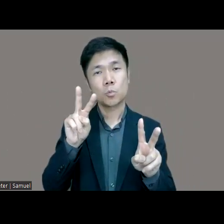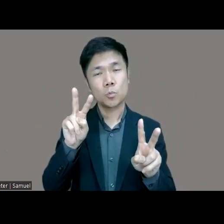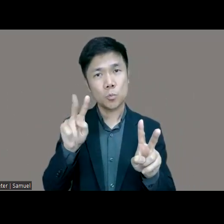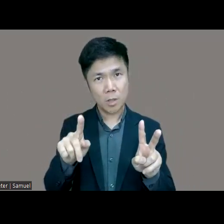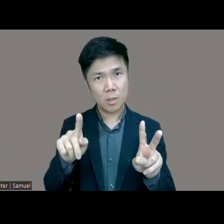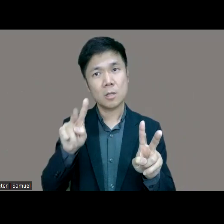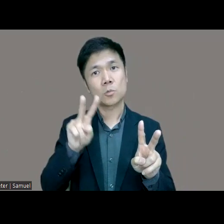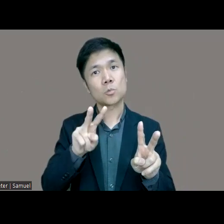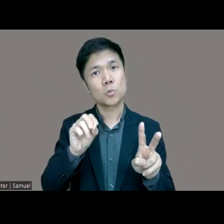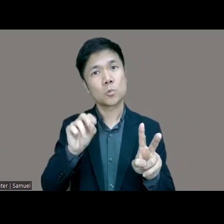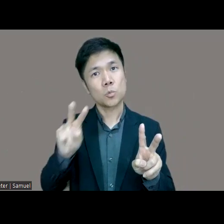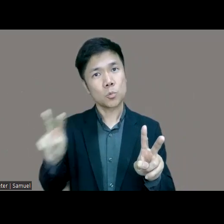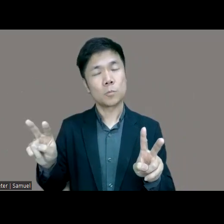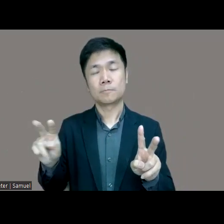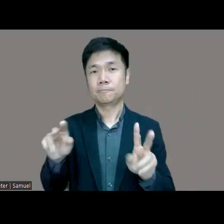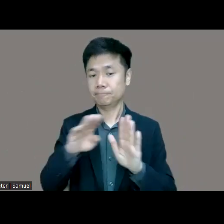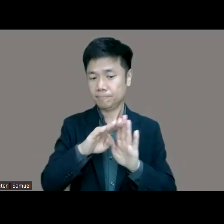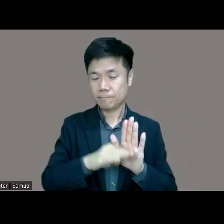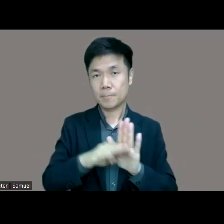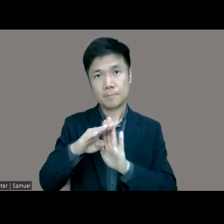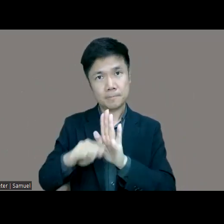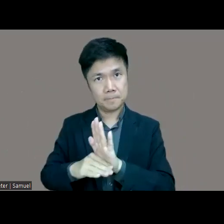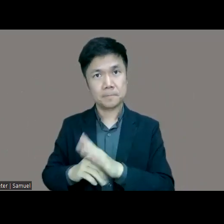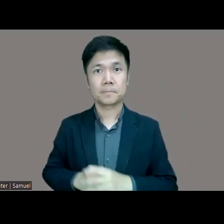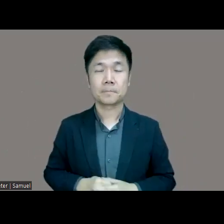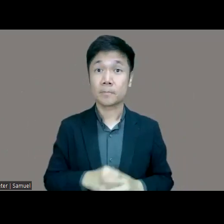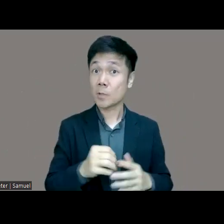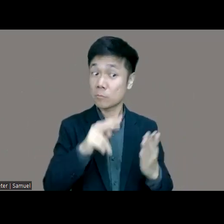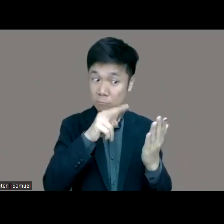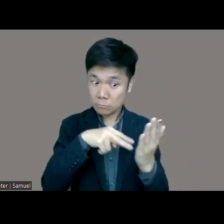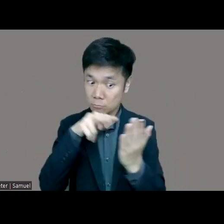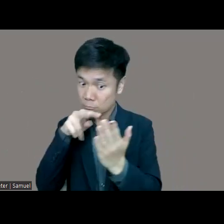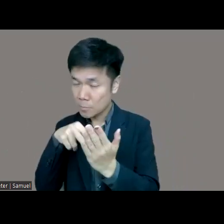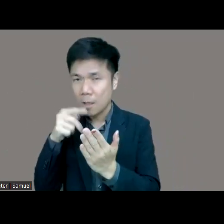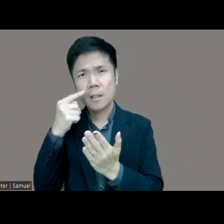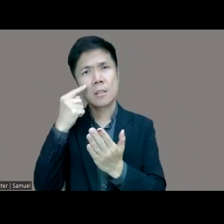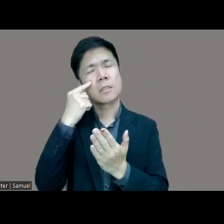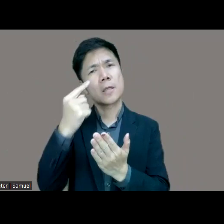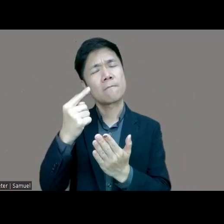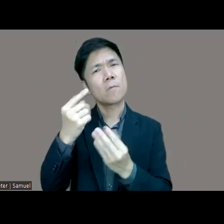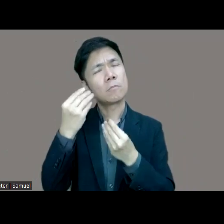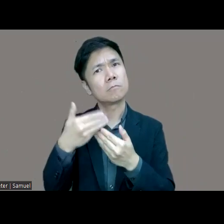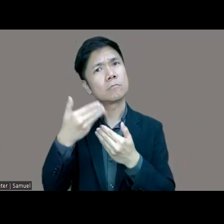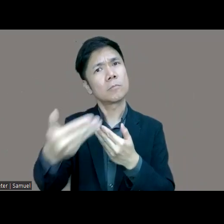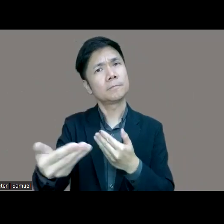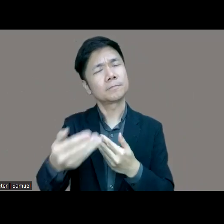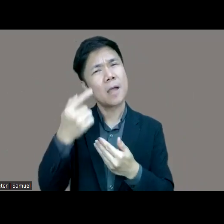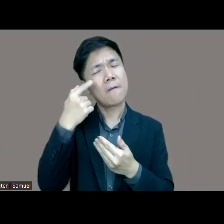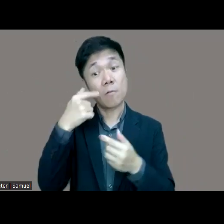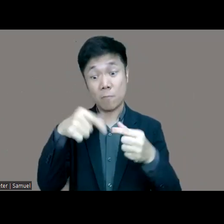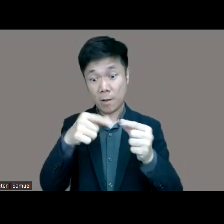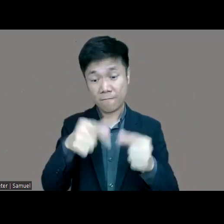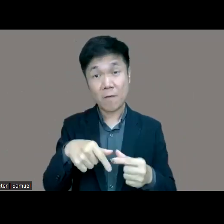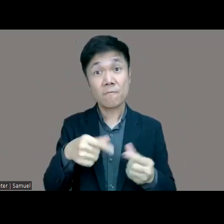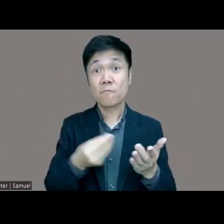le souligner les priorités pour 2022. Comme ça, vous pourriez être capable de l'utiliser comme